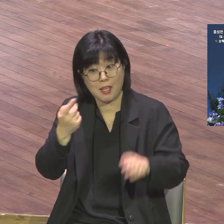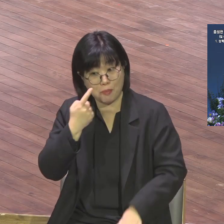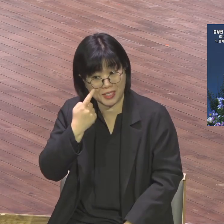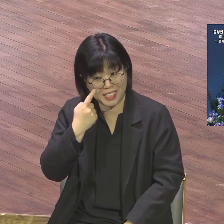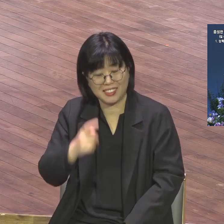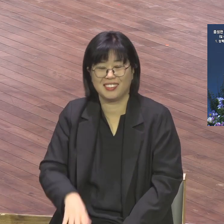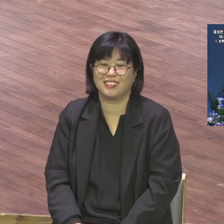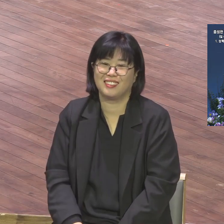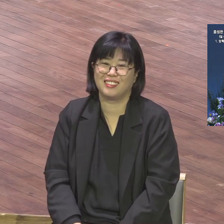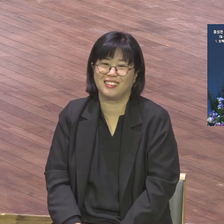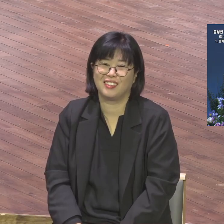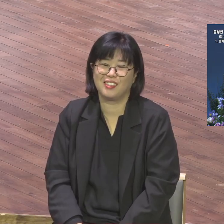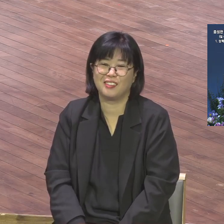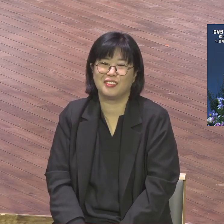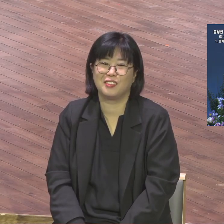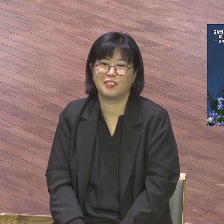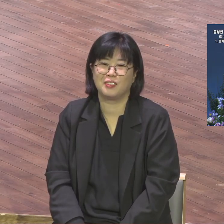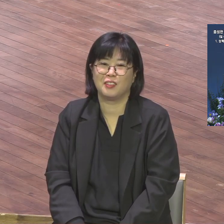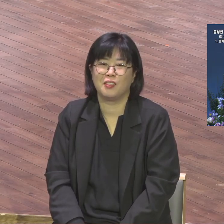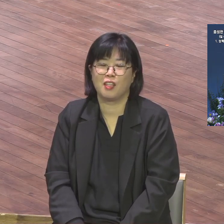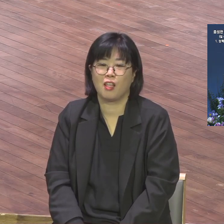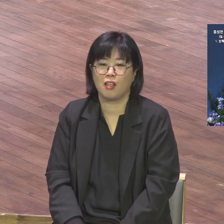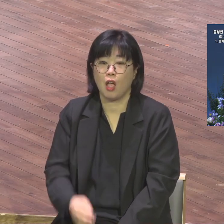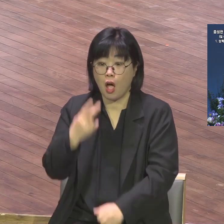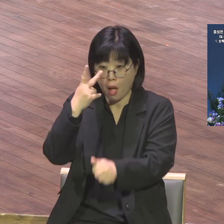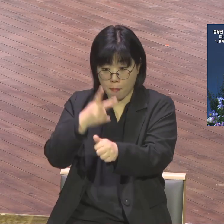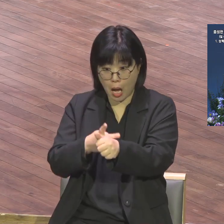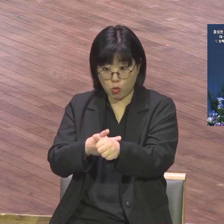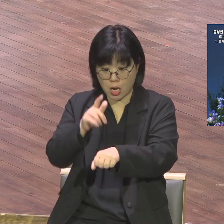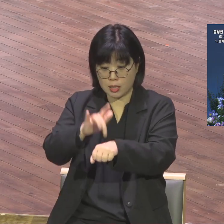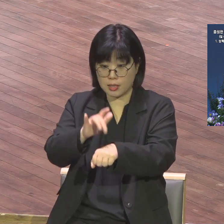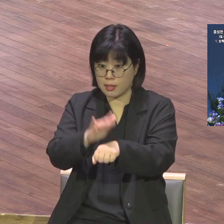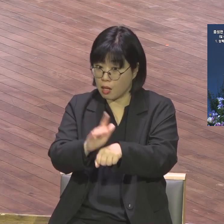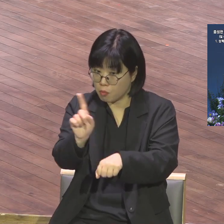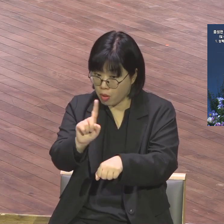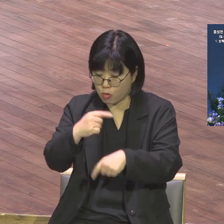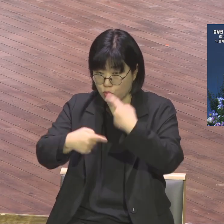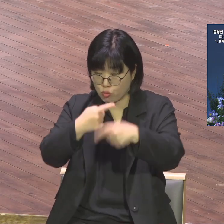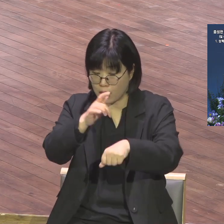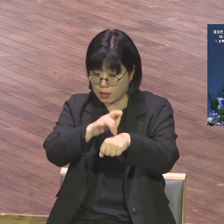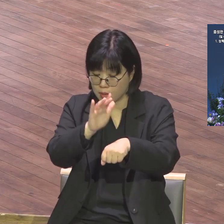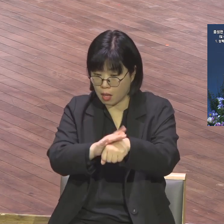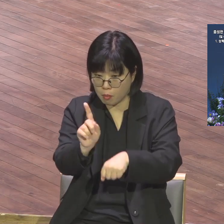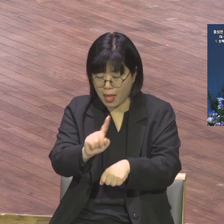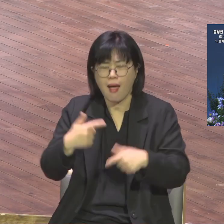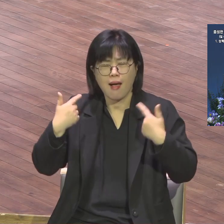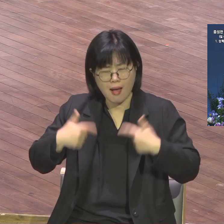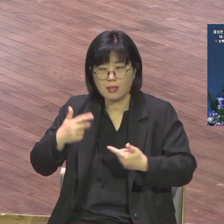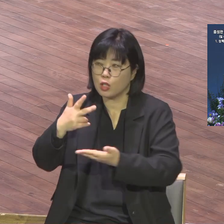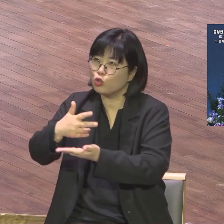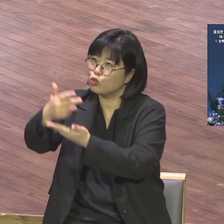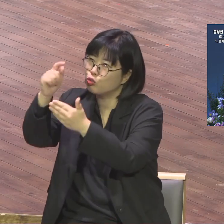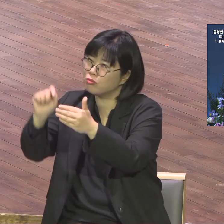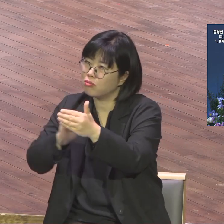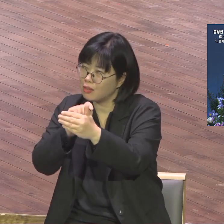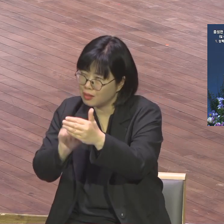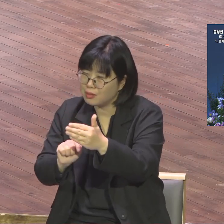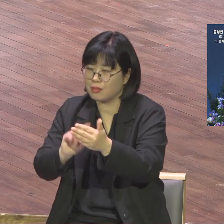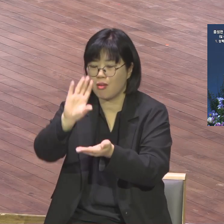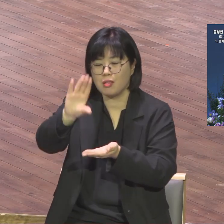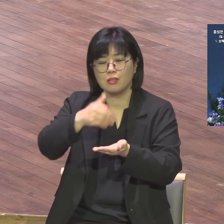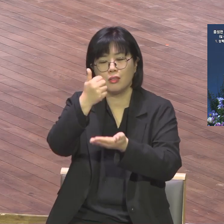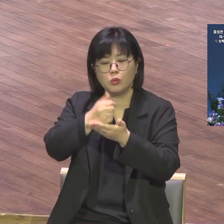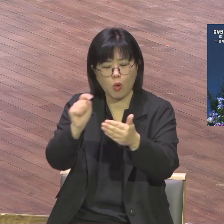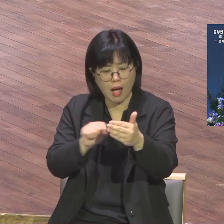안에서 그렇게 강조를 한 것입니다. 여기에 모든 성도들 사도 바울처럼 어떤 상황 속에서도